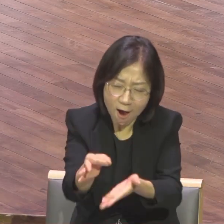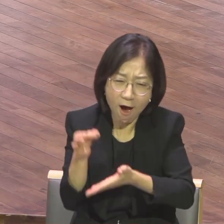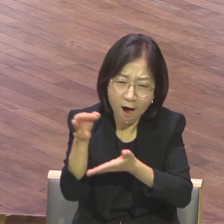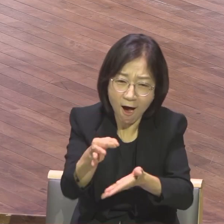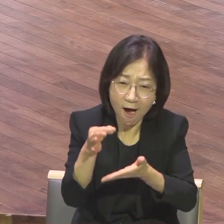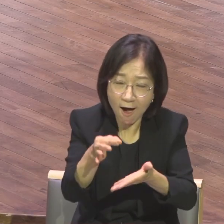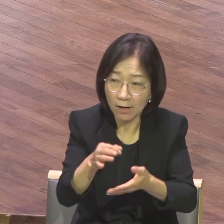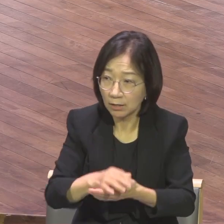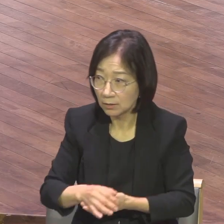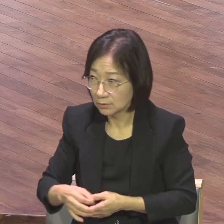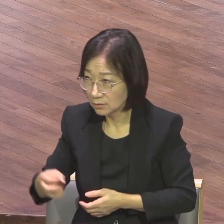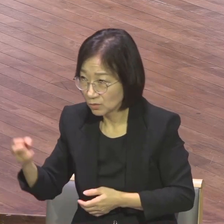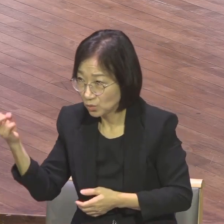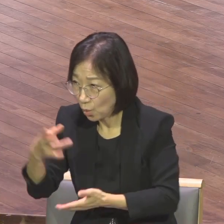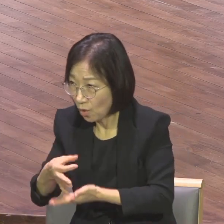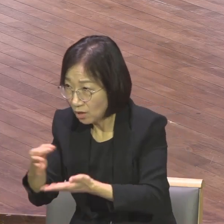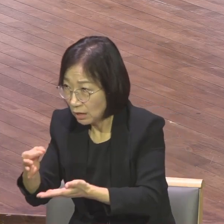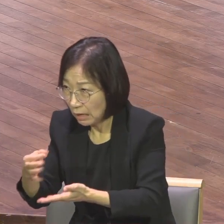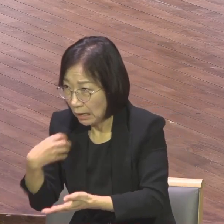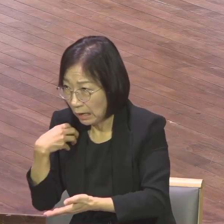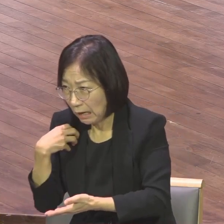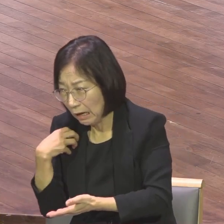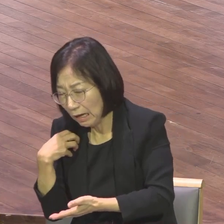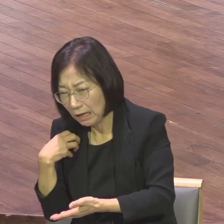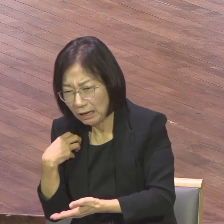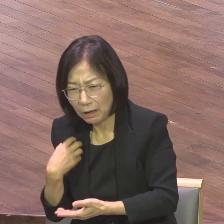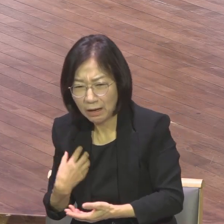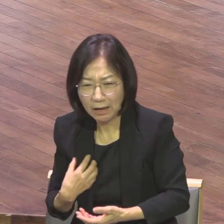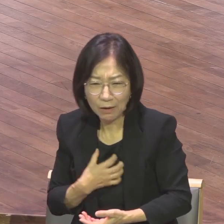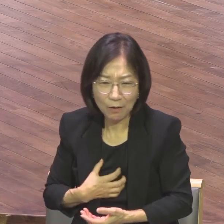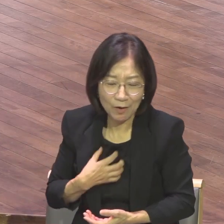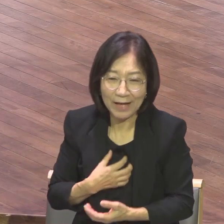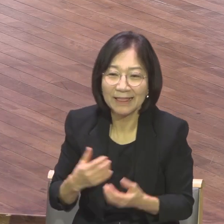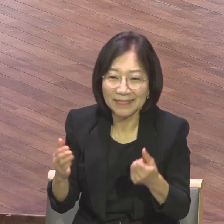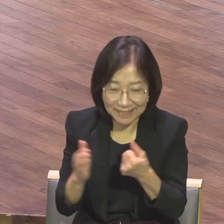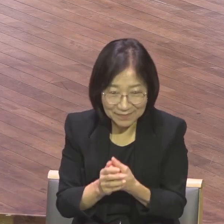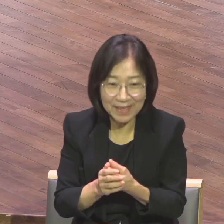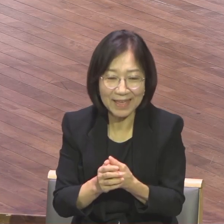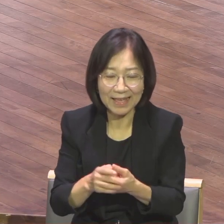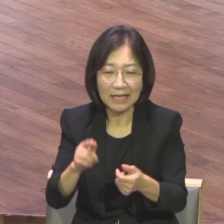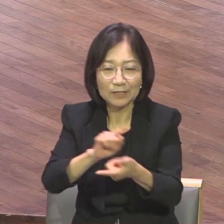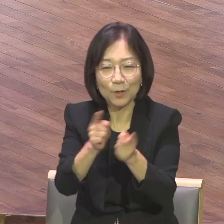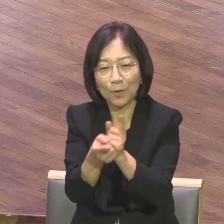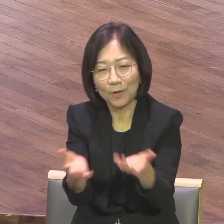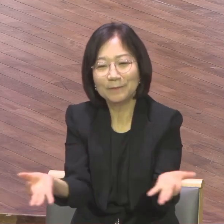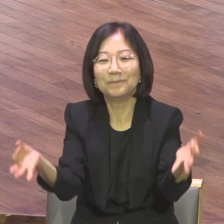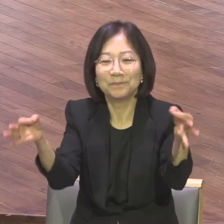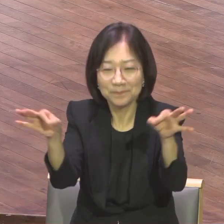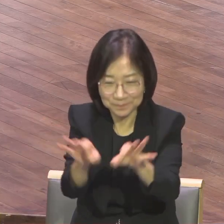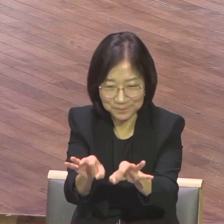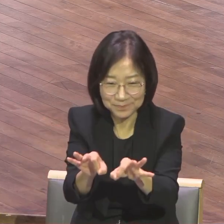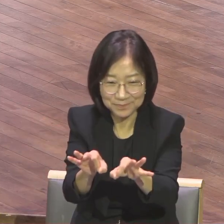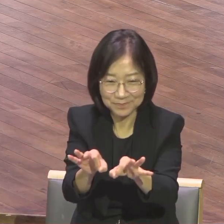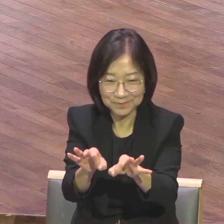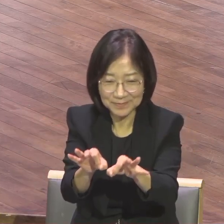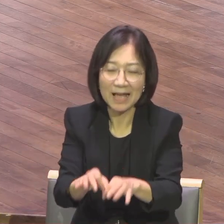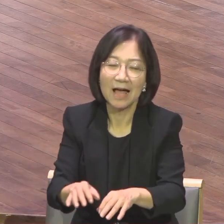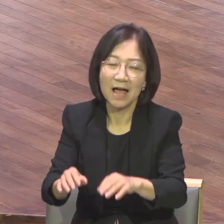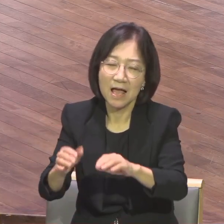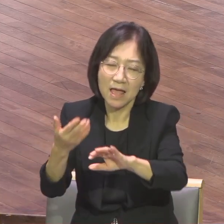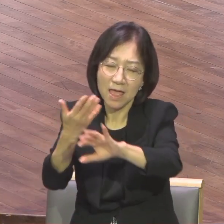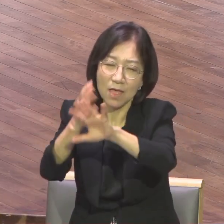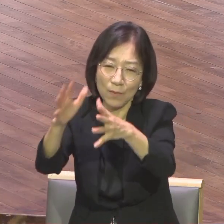해서 우리 선교를 모아가지고 힘써 우리가 선교사를 두고 현장 선교하자. 너무 감사하죠. 장로님들이 다 만든